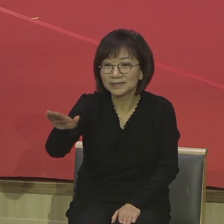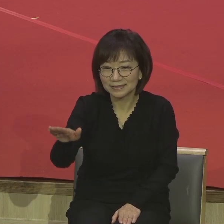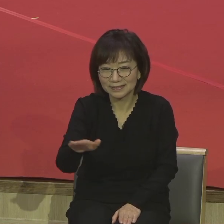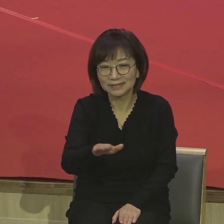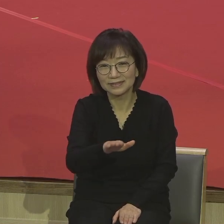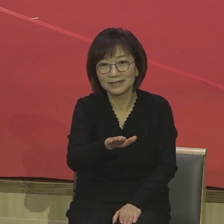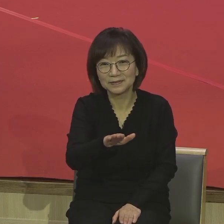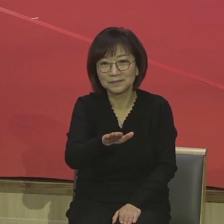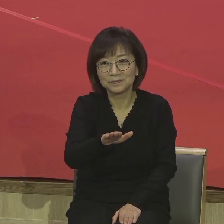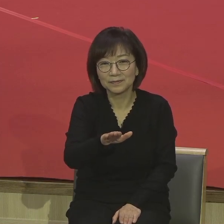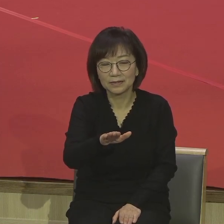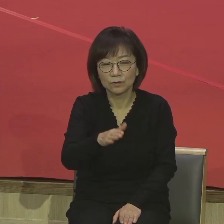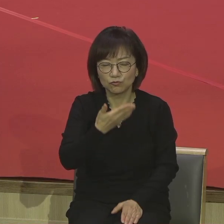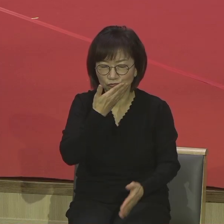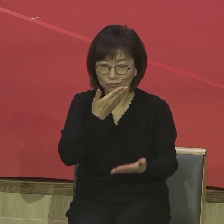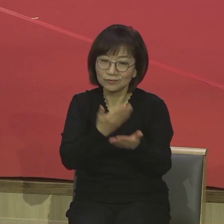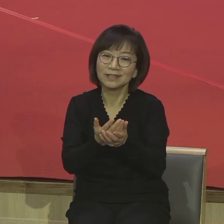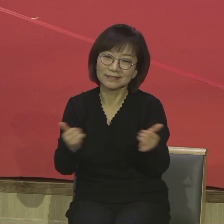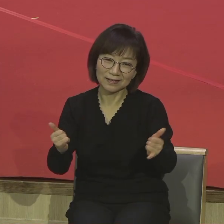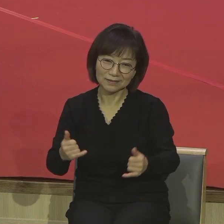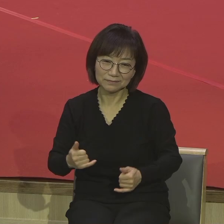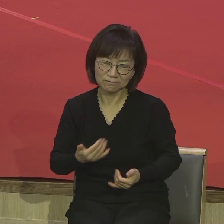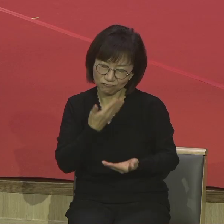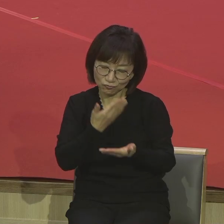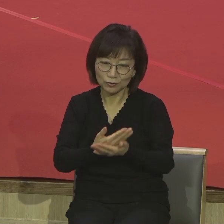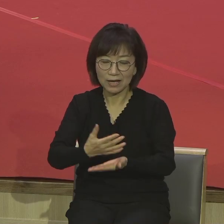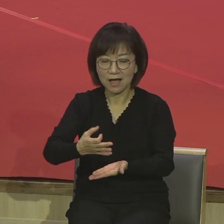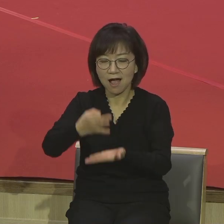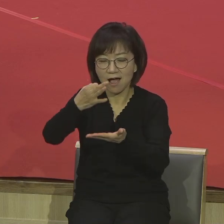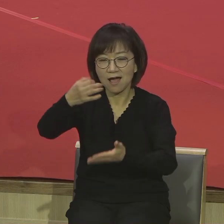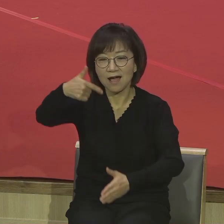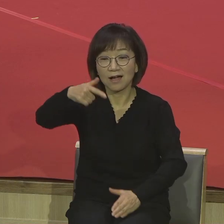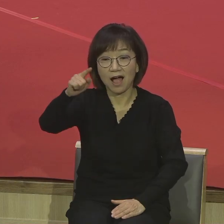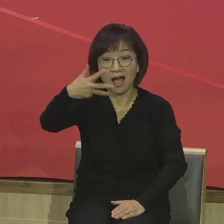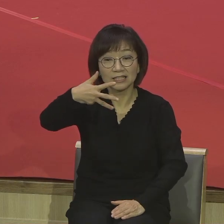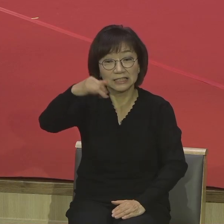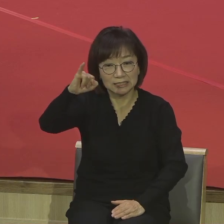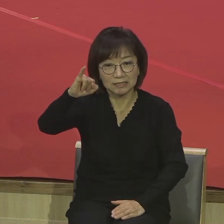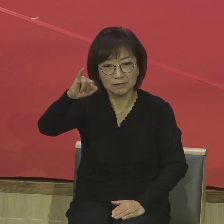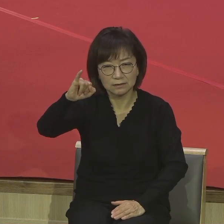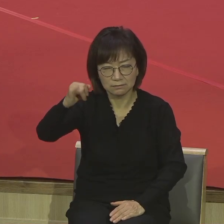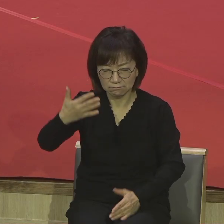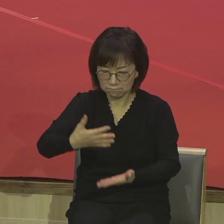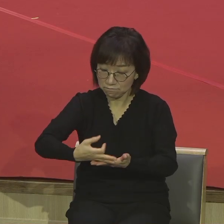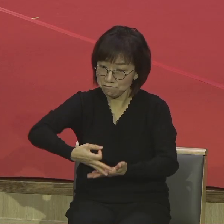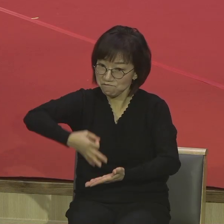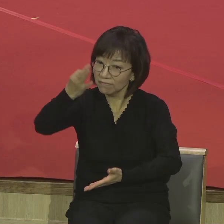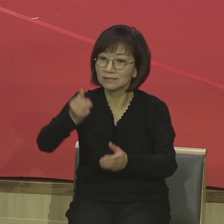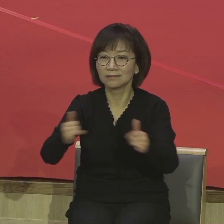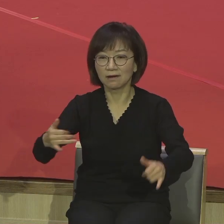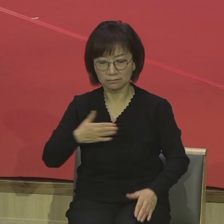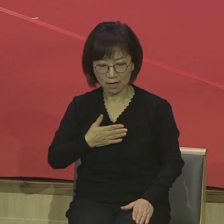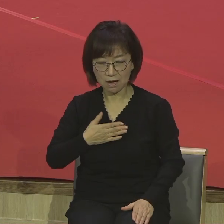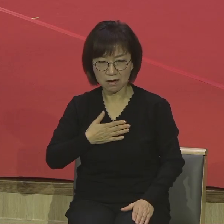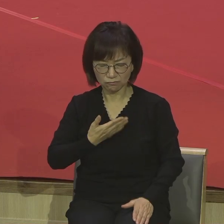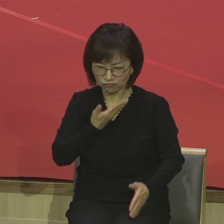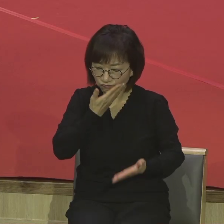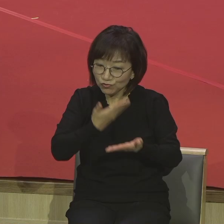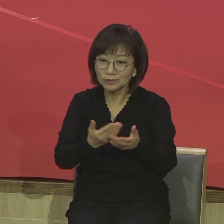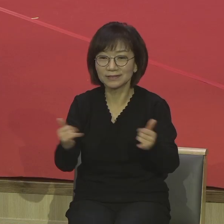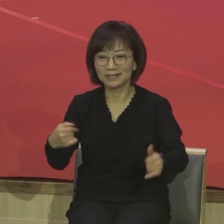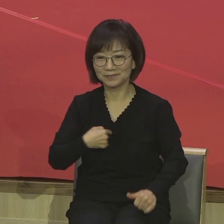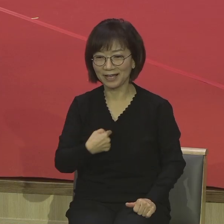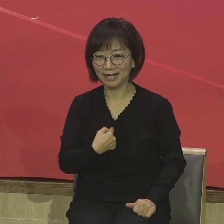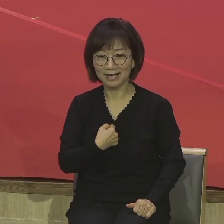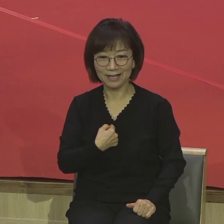참 대단한 가치 있는 존재인가를 알아야 됩니다. 내가 얼마나 가치 있는